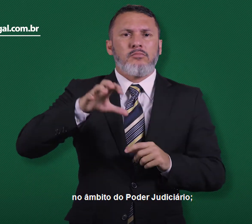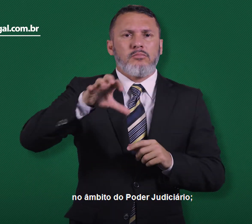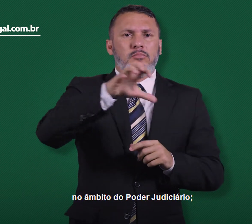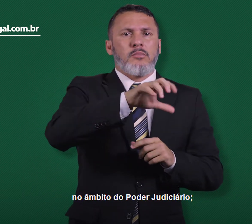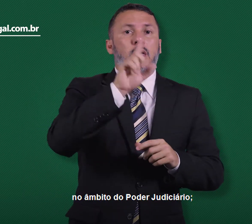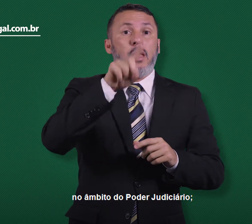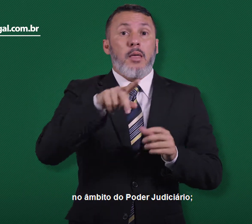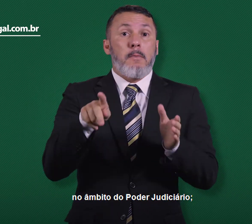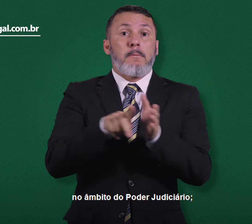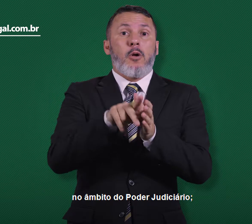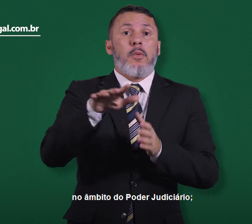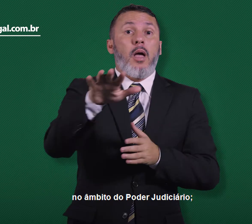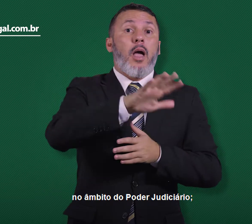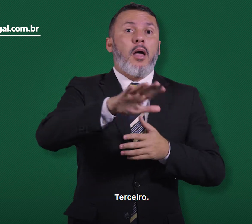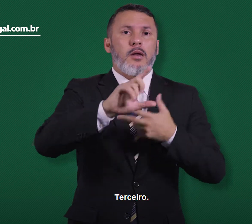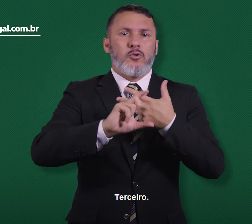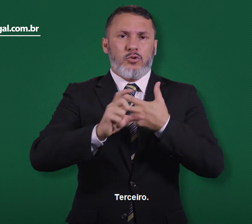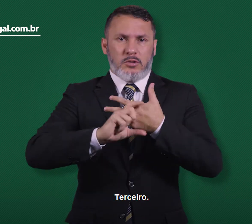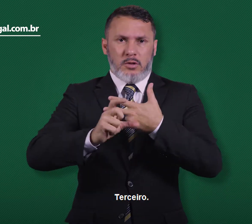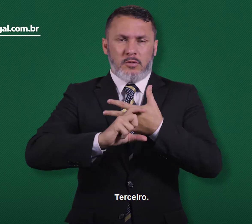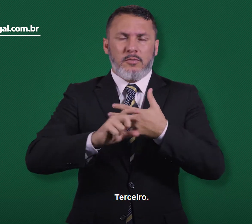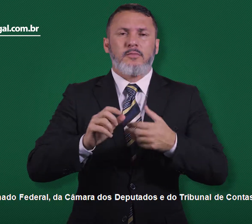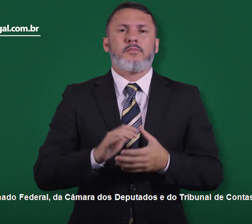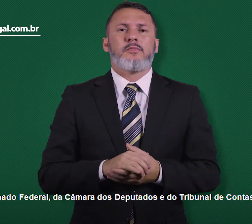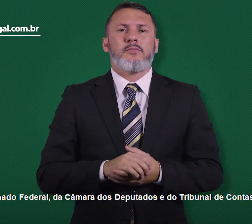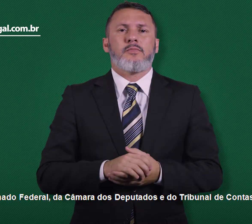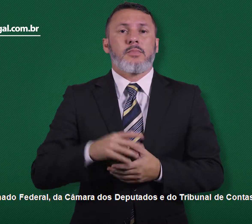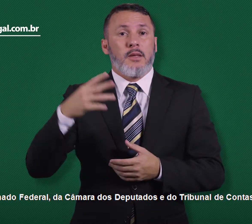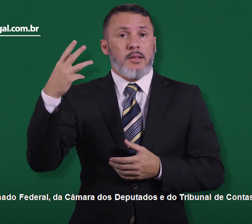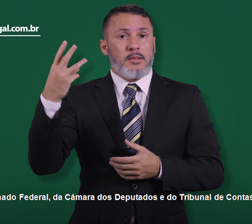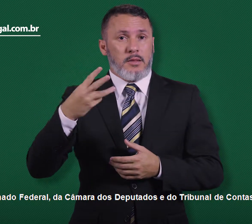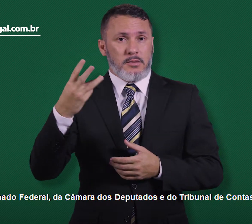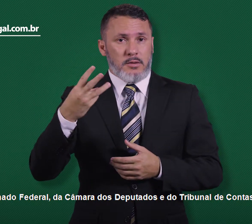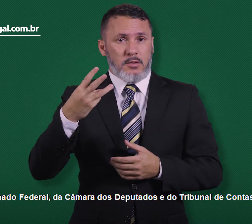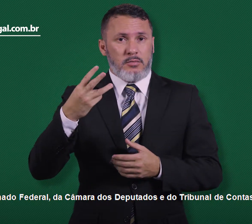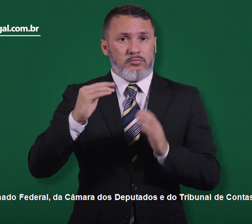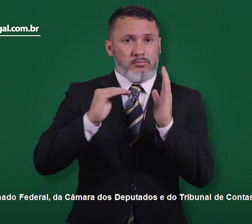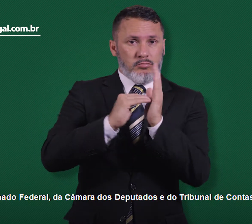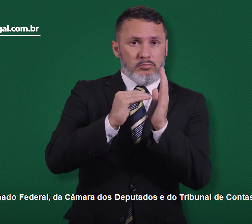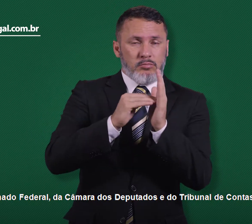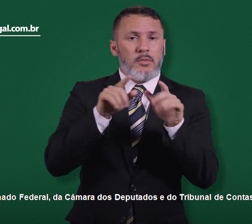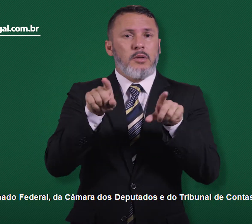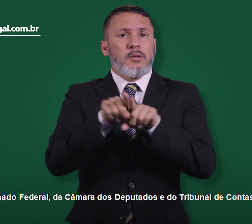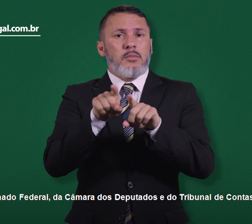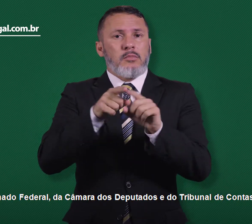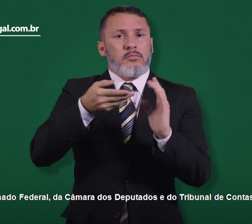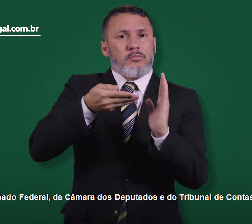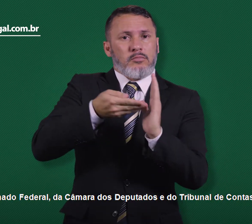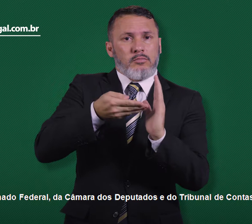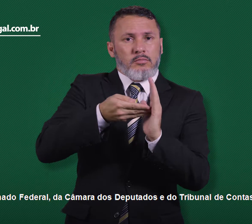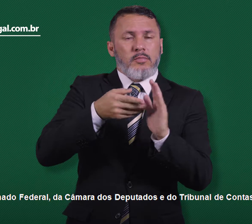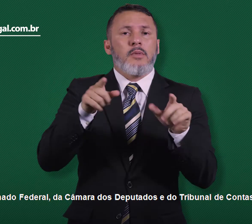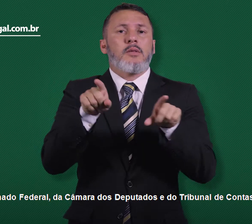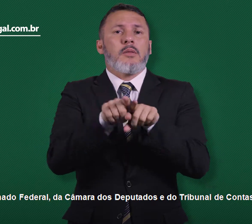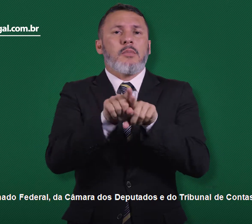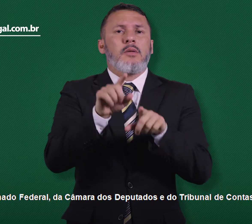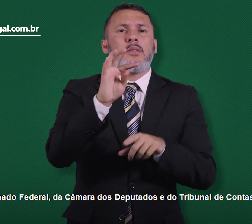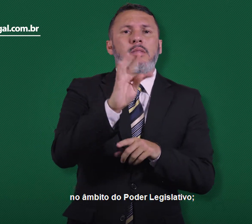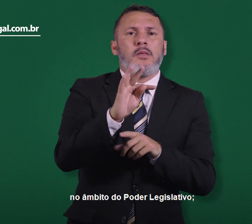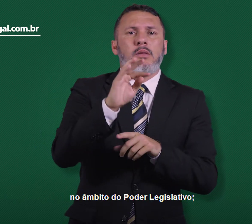Poder Judiciário. Terceiro, do Senado Federal, da Câmara dos Deputados e do Tribunal de Contas da União, no